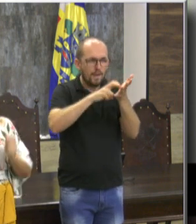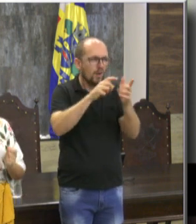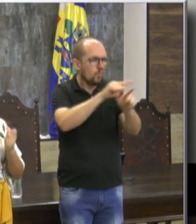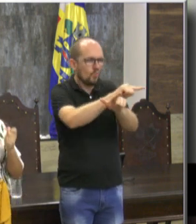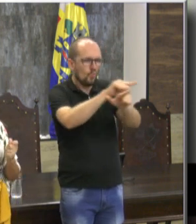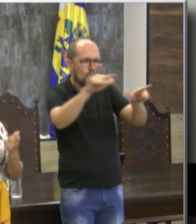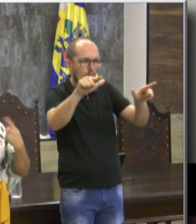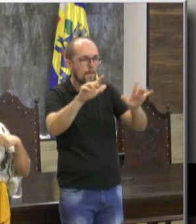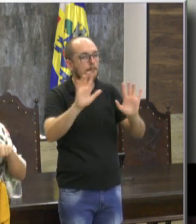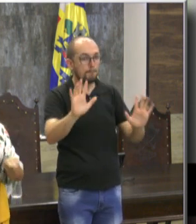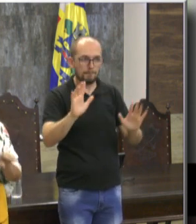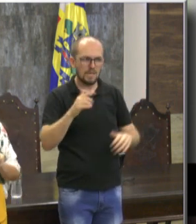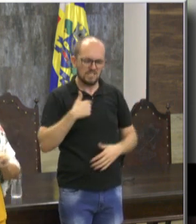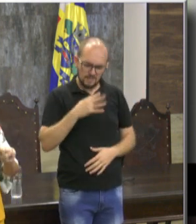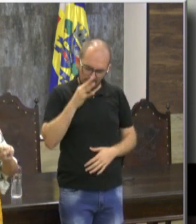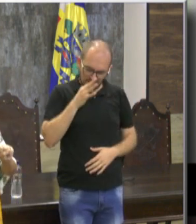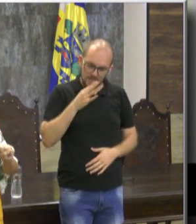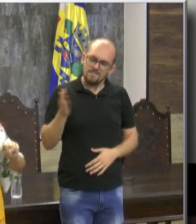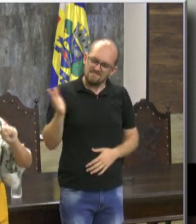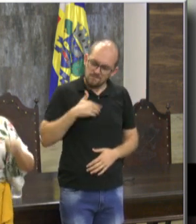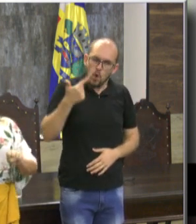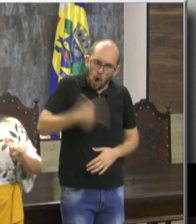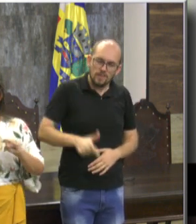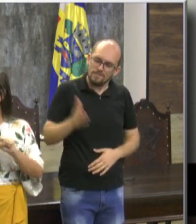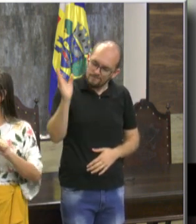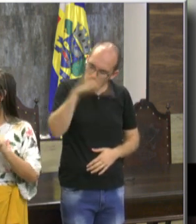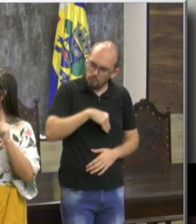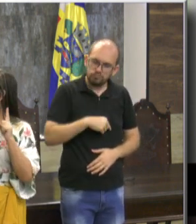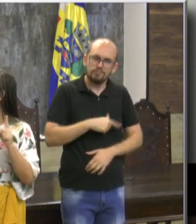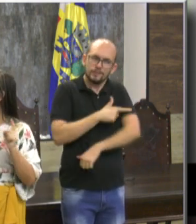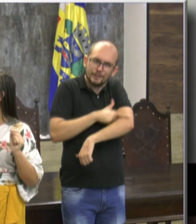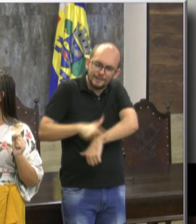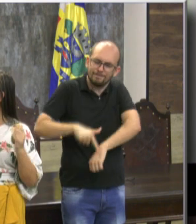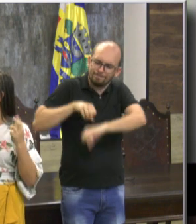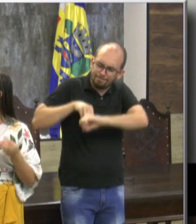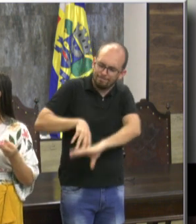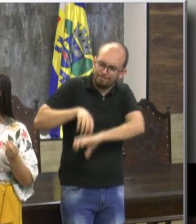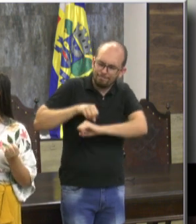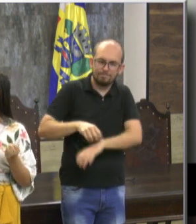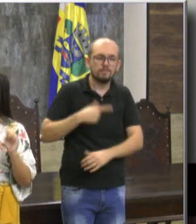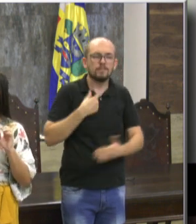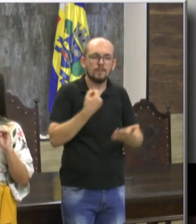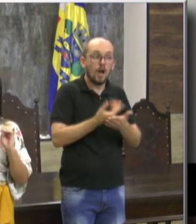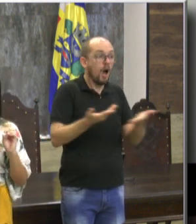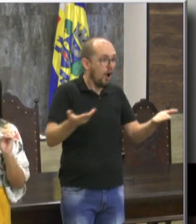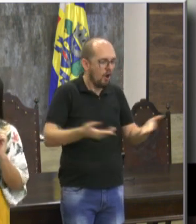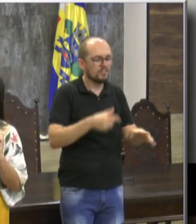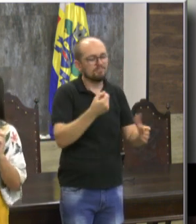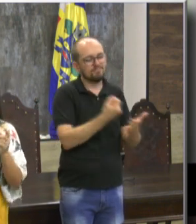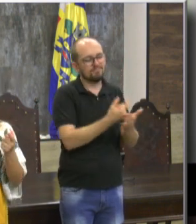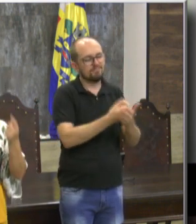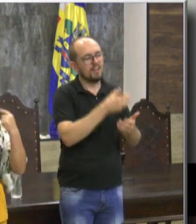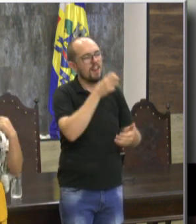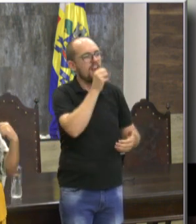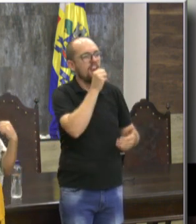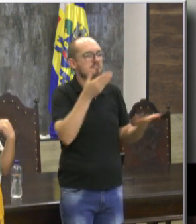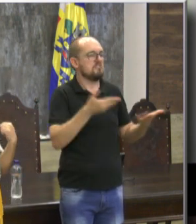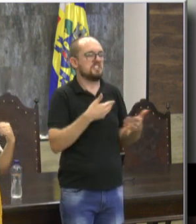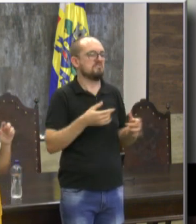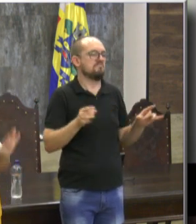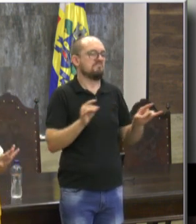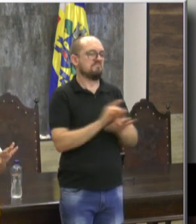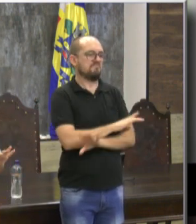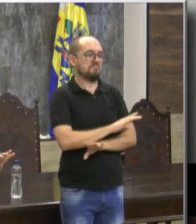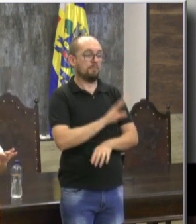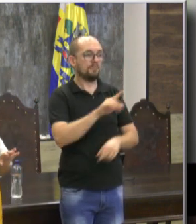gente não desistia. Não, vamos ao mercado. Então, a gente compra laranja e gelatina. Quando a gente chega na